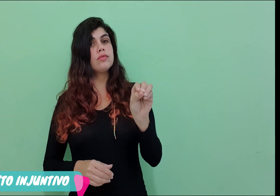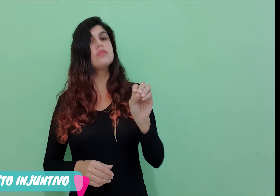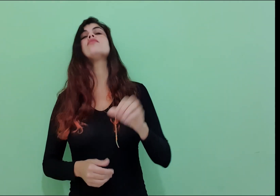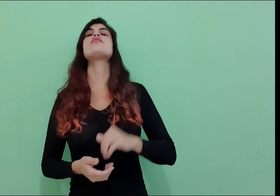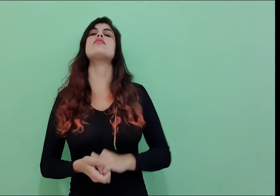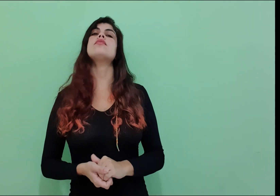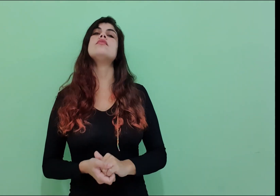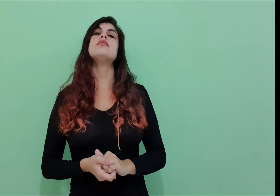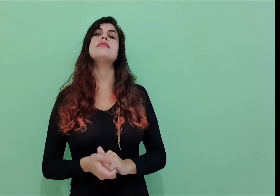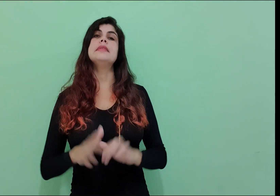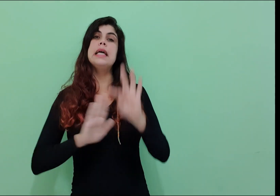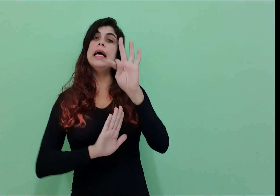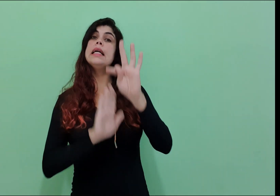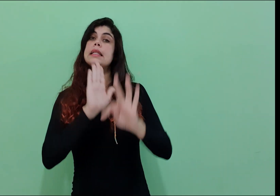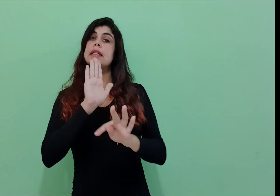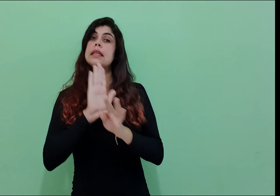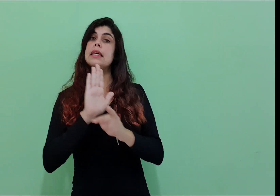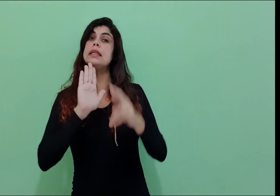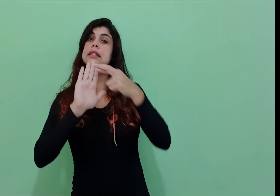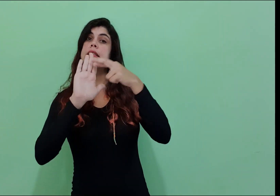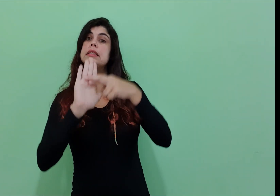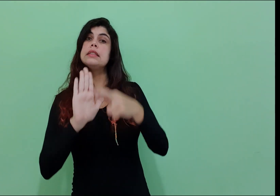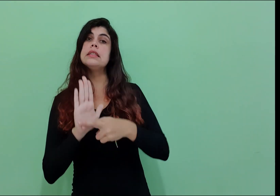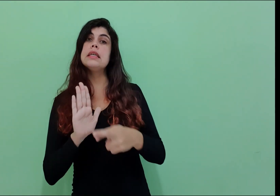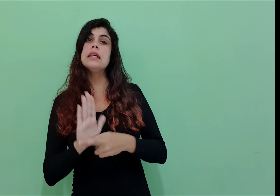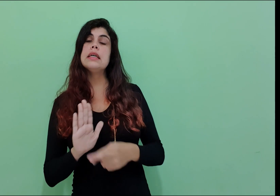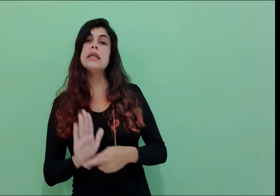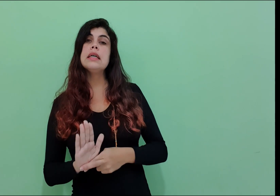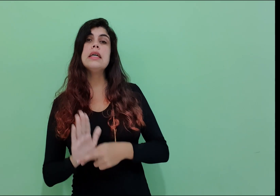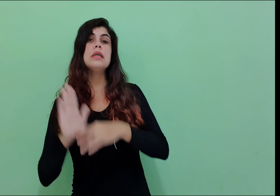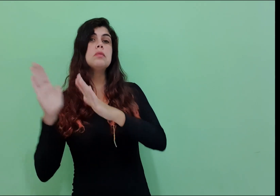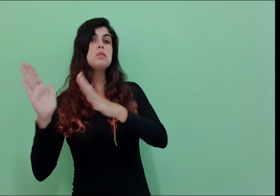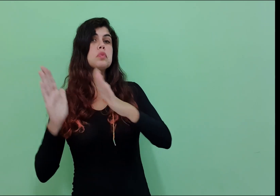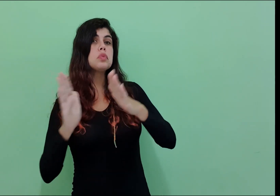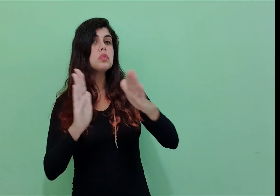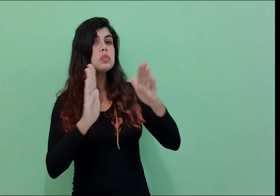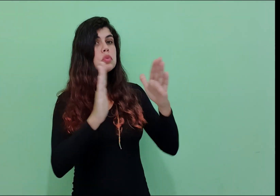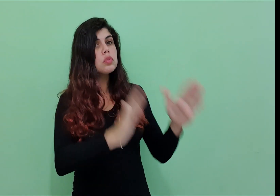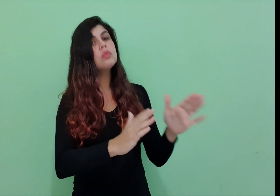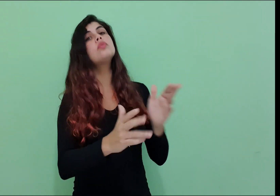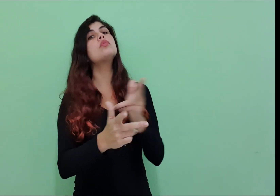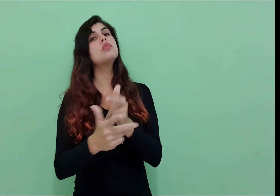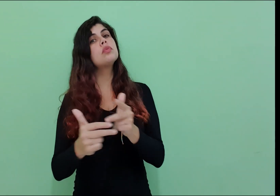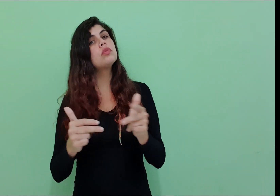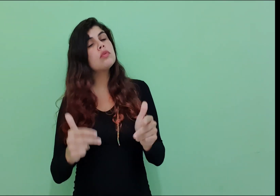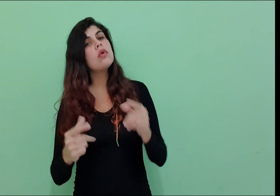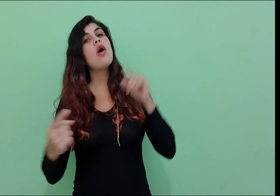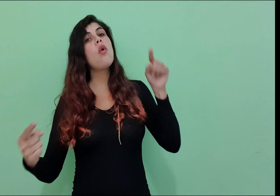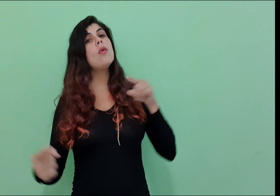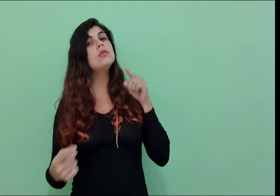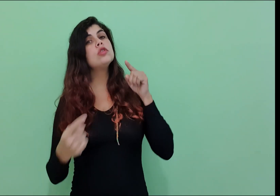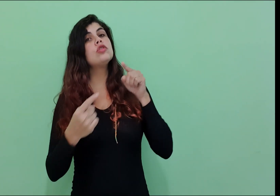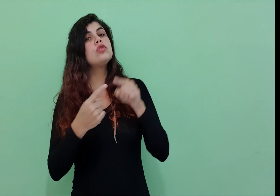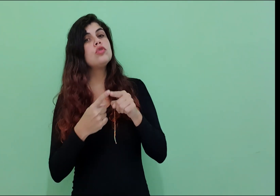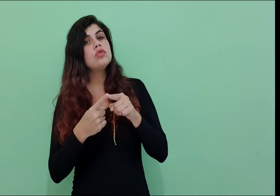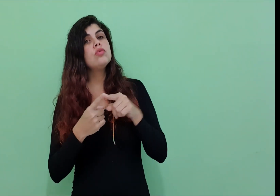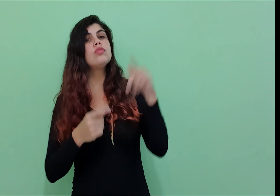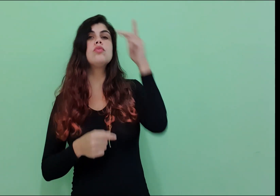É um tipo de texto que contém regras em geral, contém uma sequência, onde os objetivos eles ficam